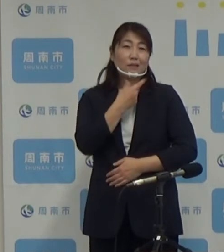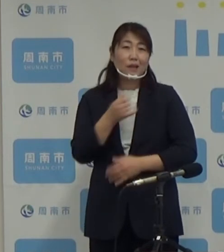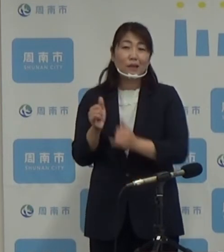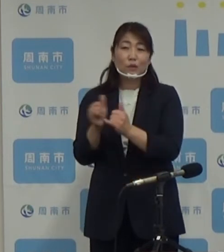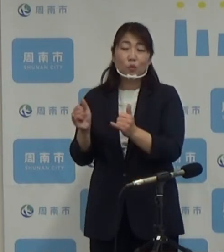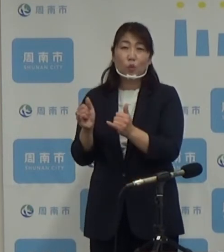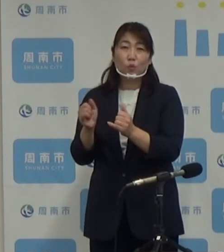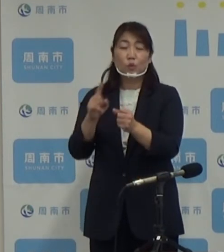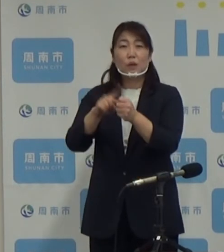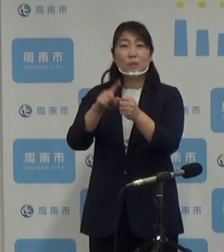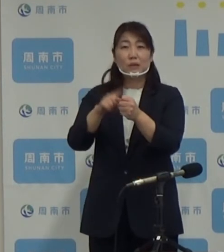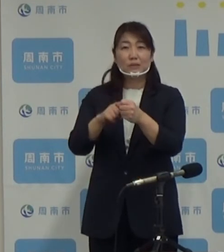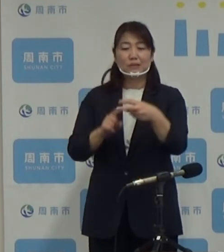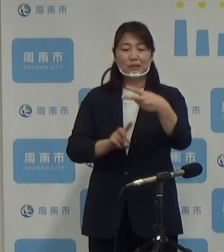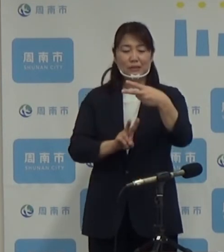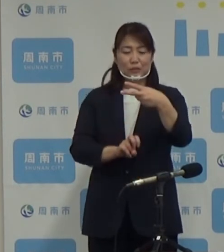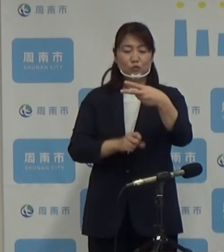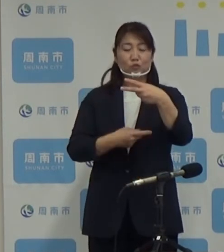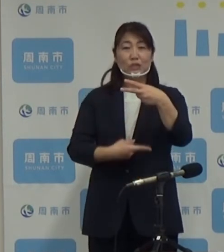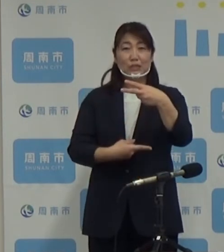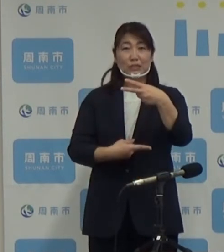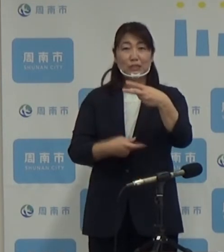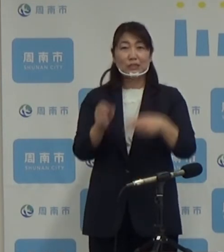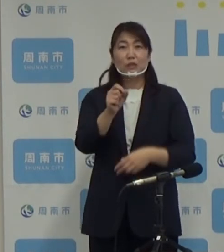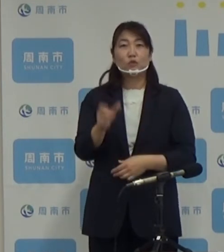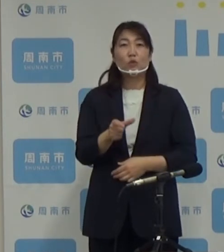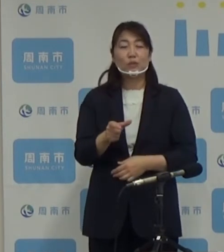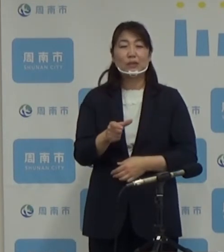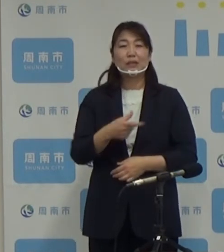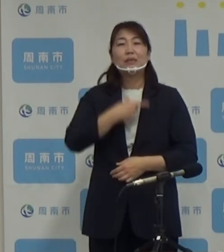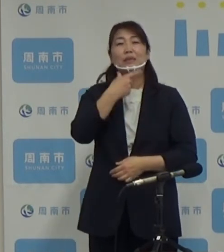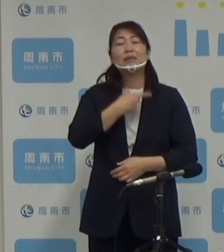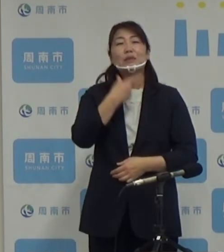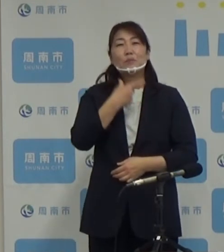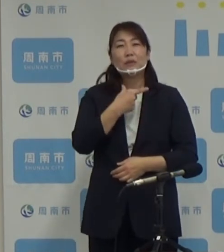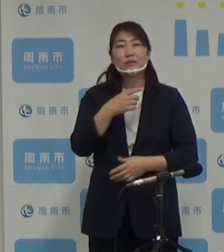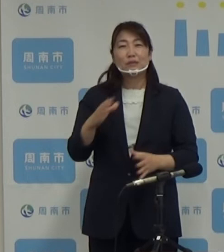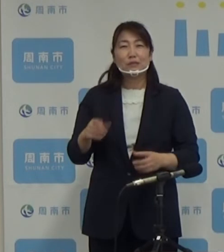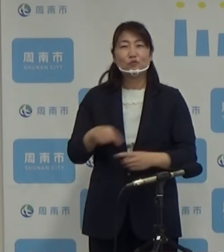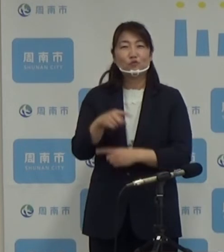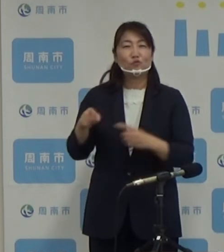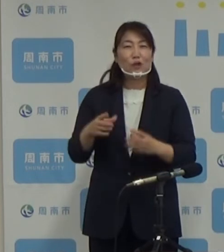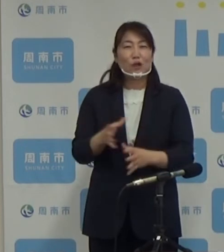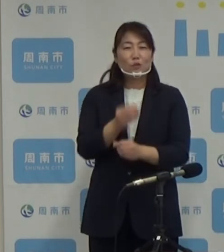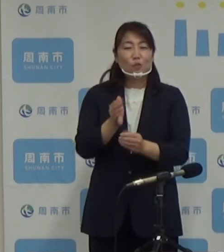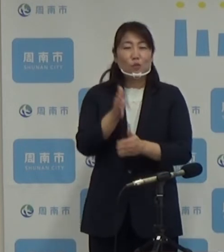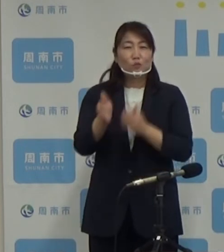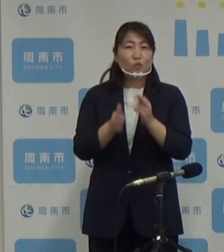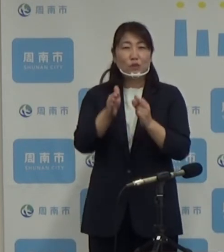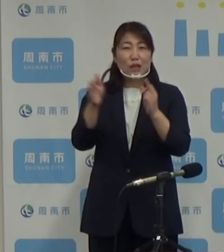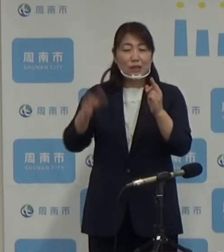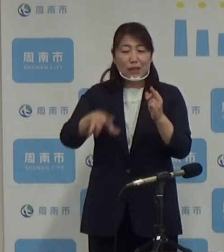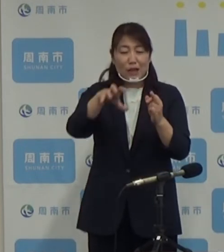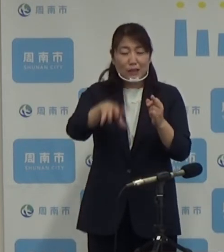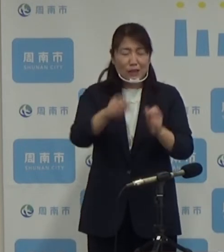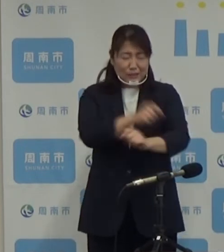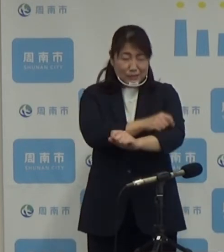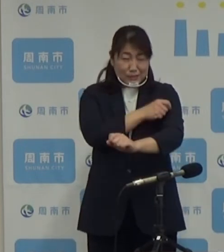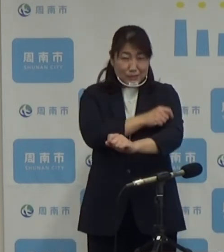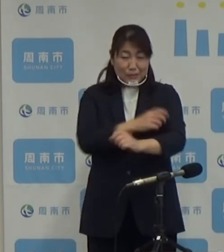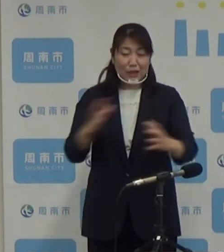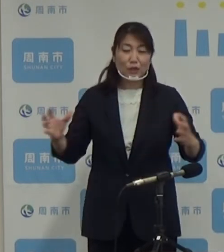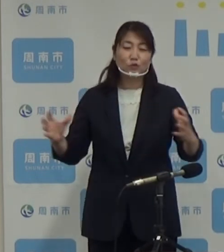行うため2月21日月曜日キリンビバレッジ周南総合スポーツセンターに臨時で